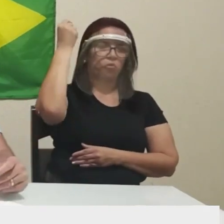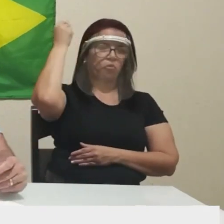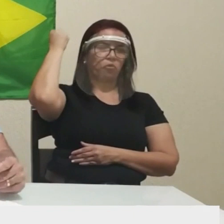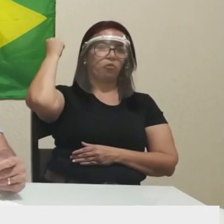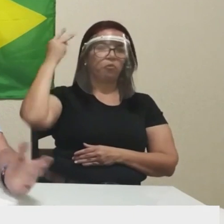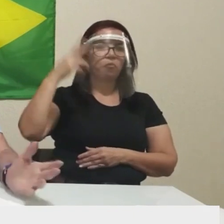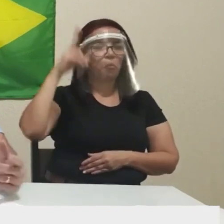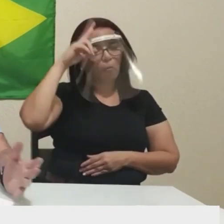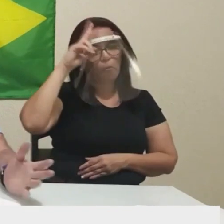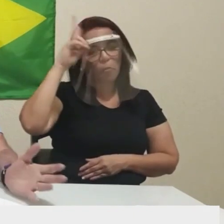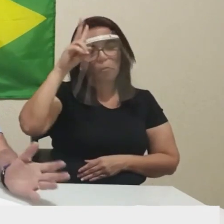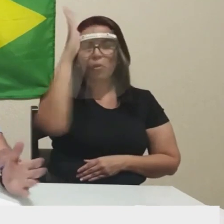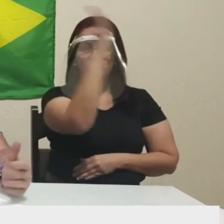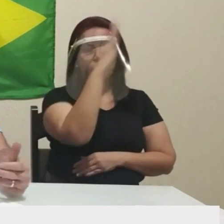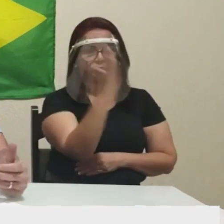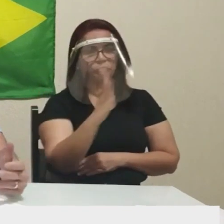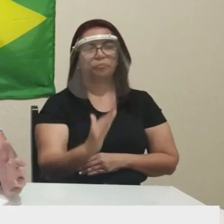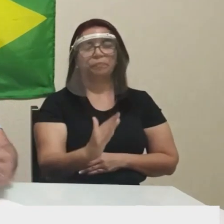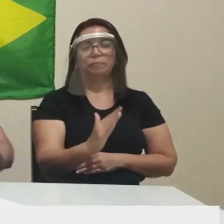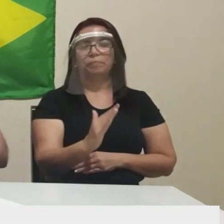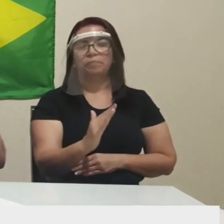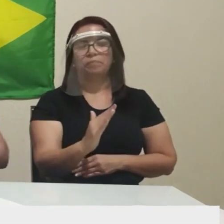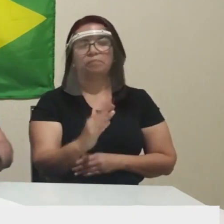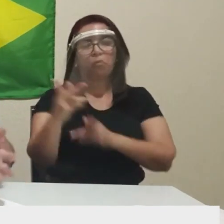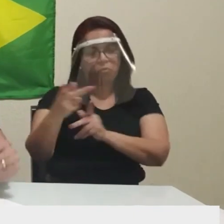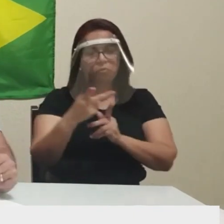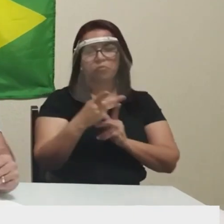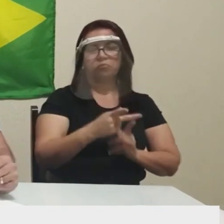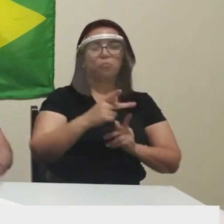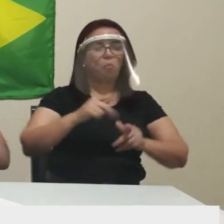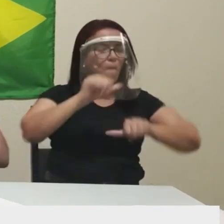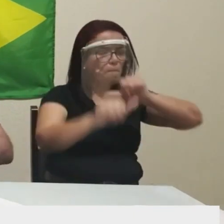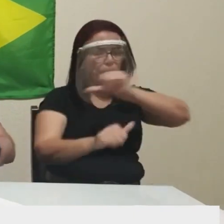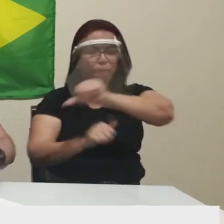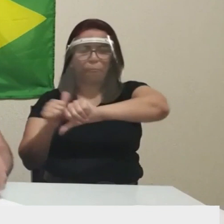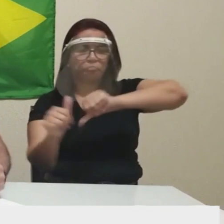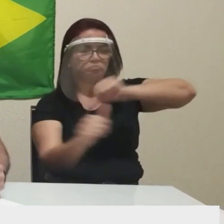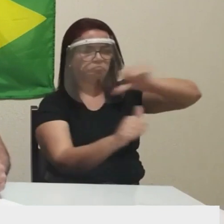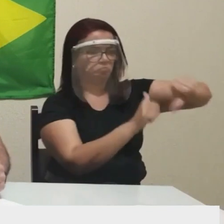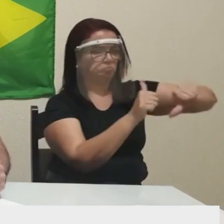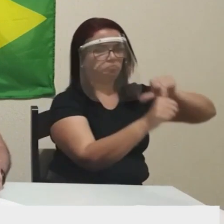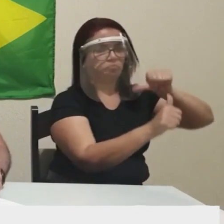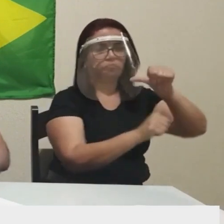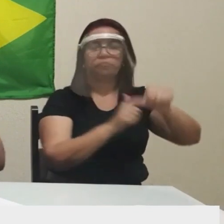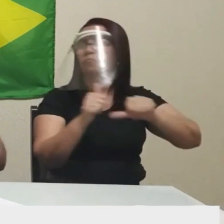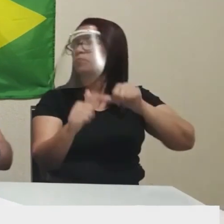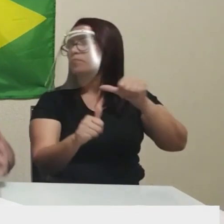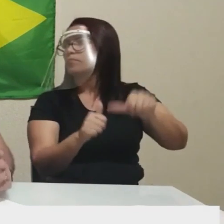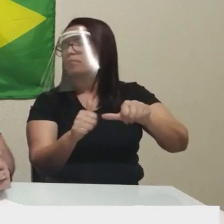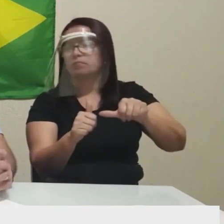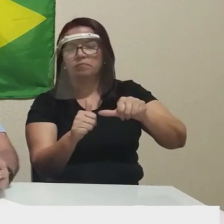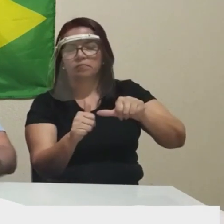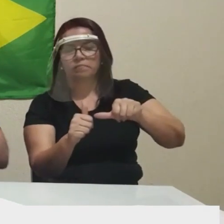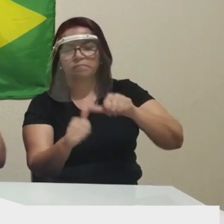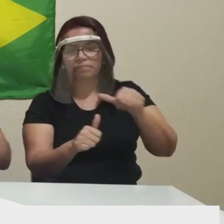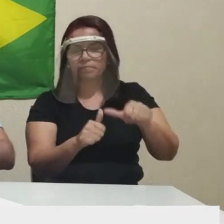Brasil. Seria, no meu entender, muito bem-vindo, né? Para não modificar isso aí, até para... Aí sim, já até combater. Quem tem dinheiro em casa,